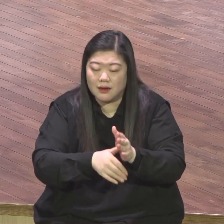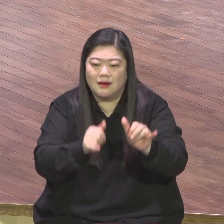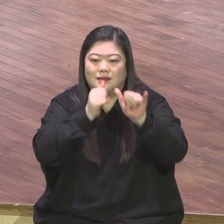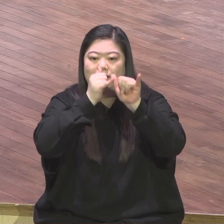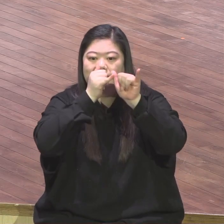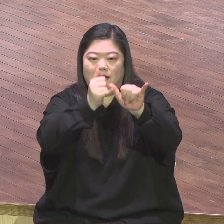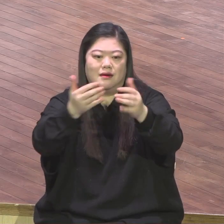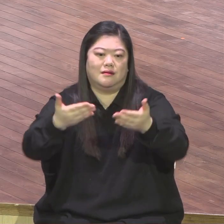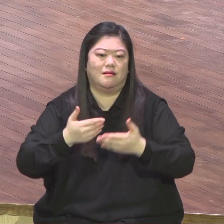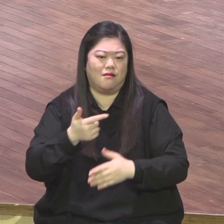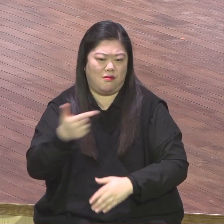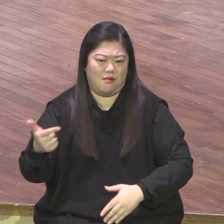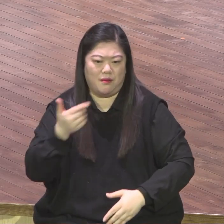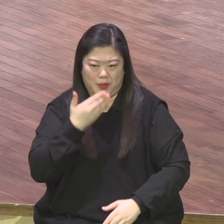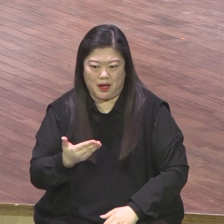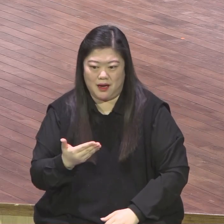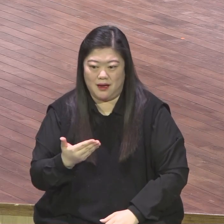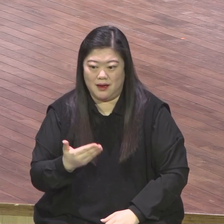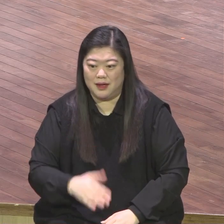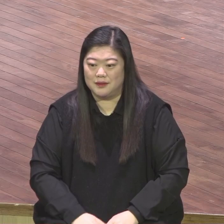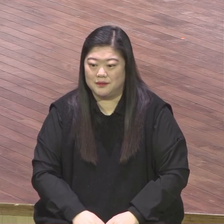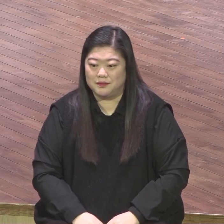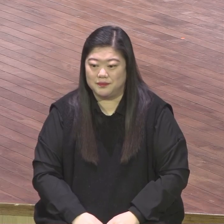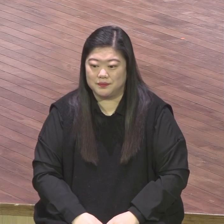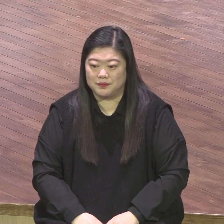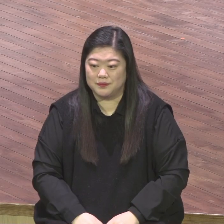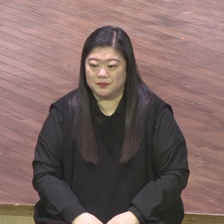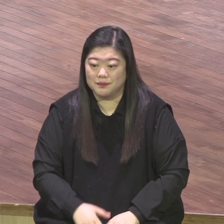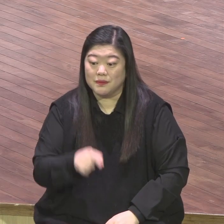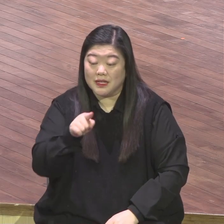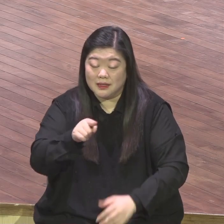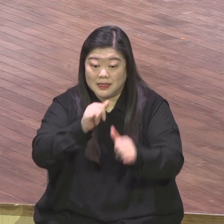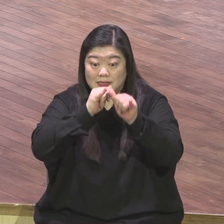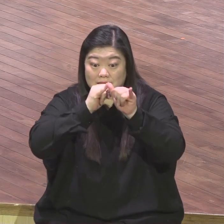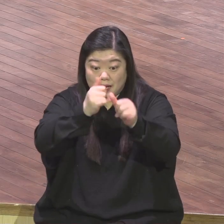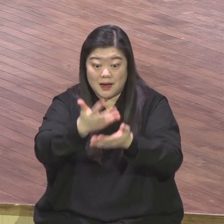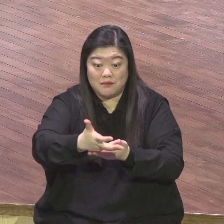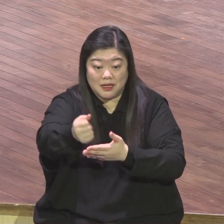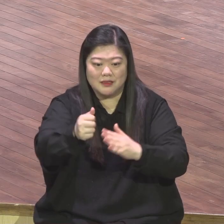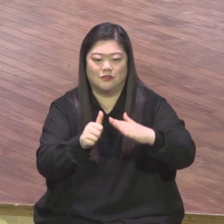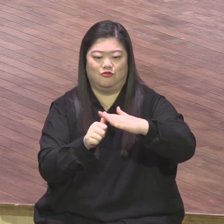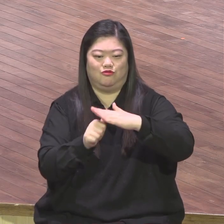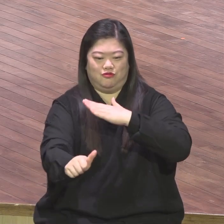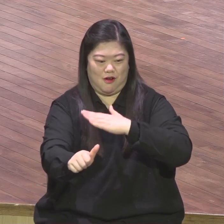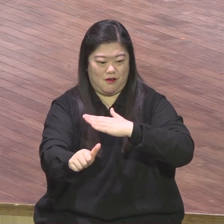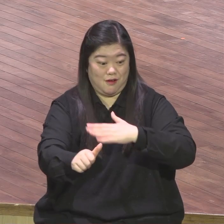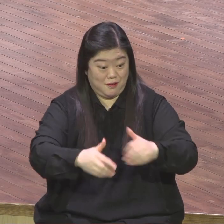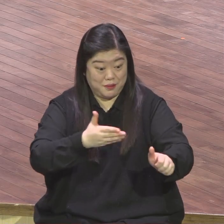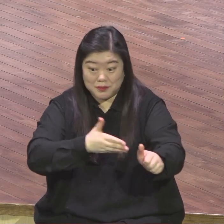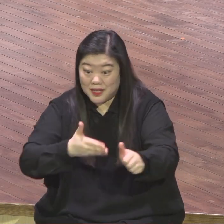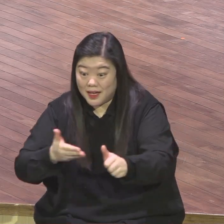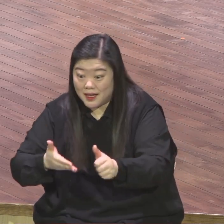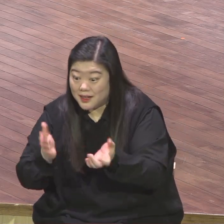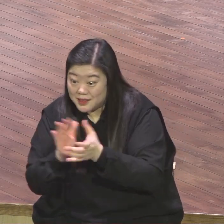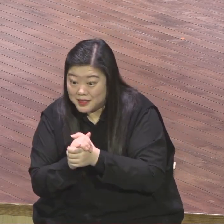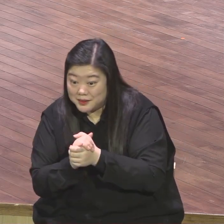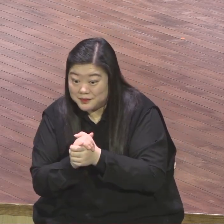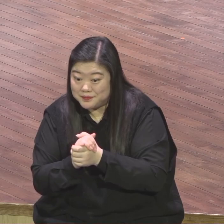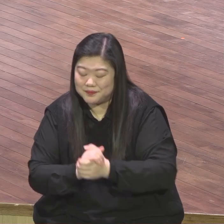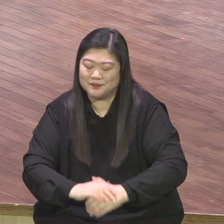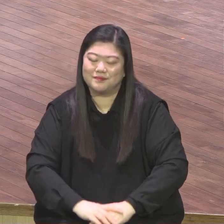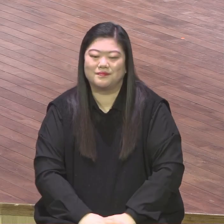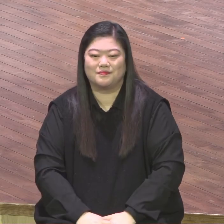이런 시대적 미션 실현의 주역으로 연계 모든 성도들을 다 서시기를 제물로 축복합니다.